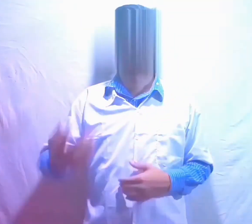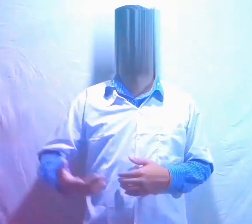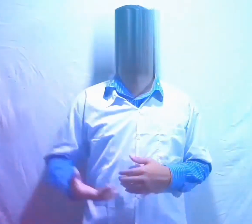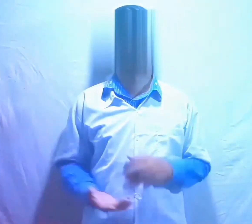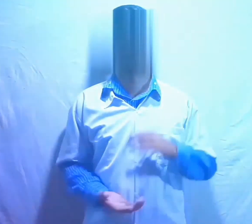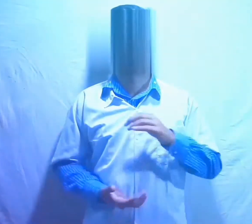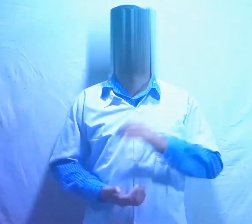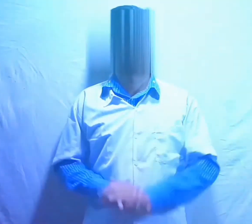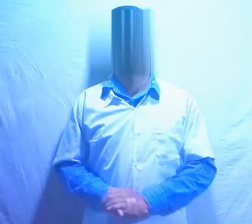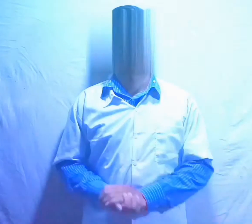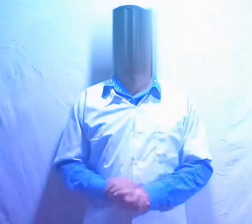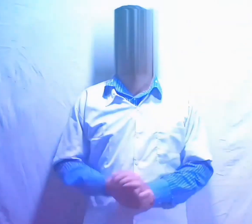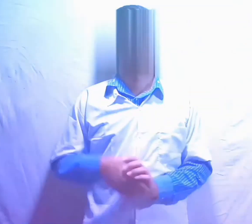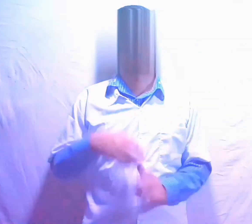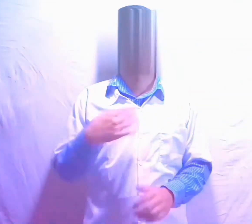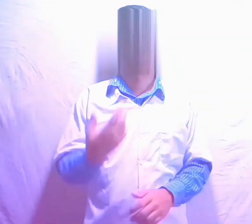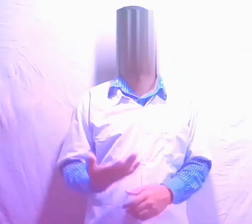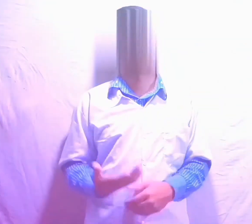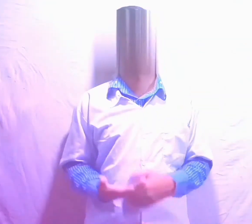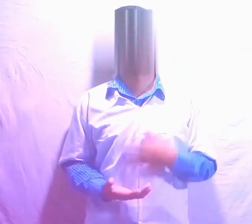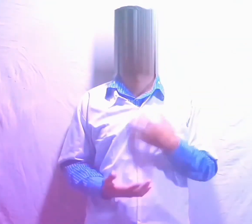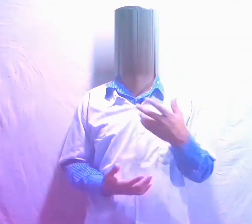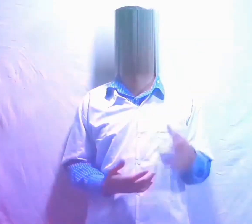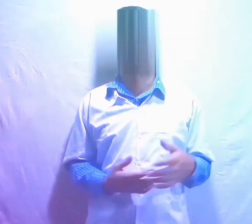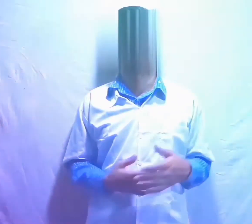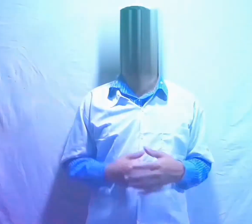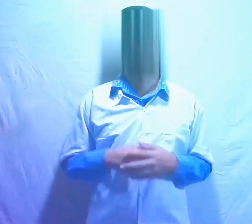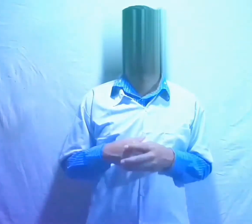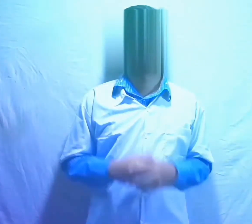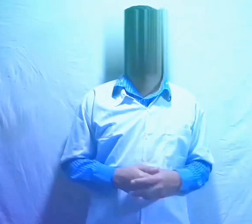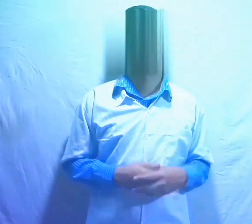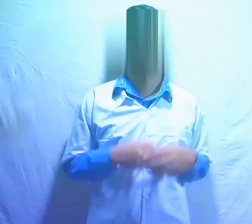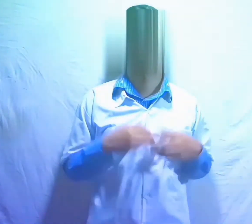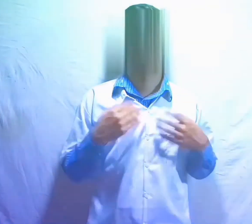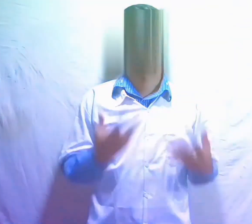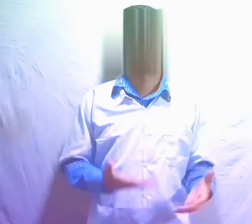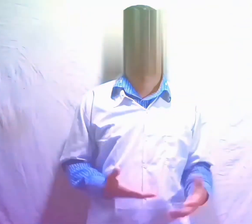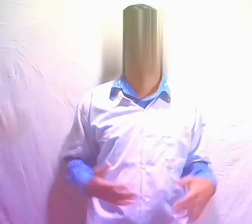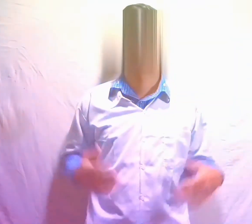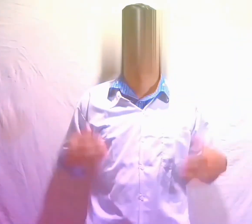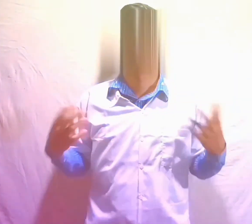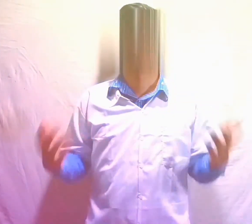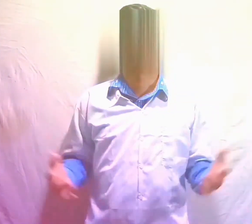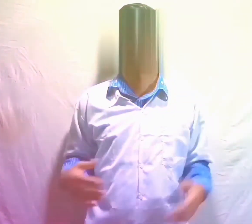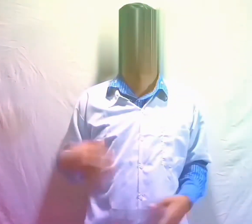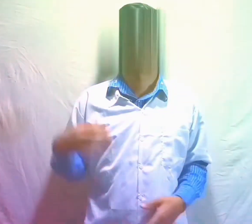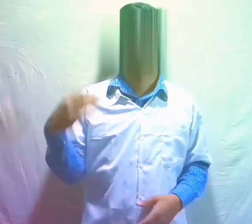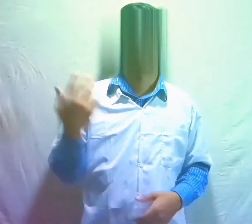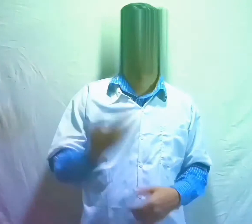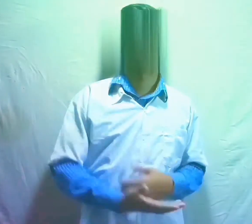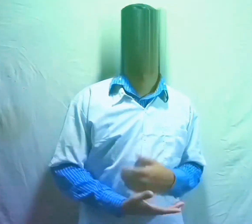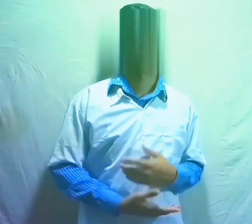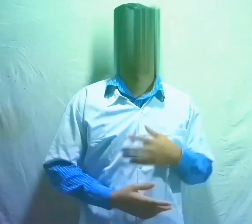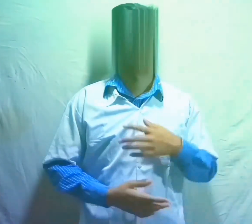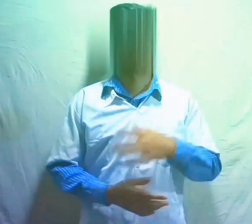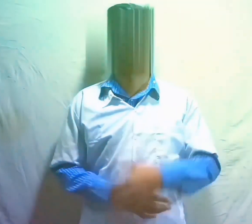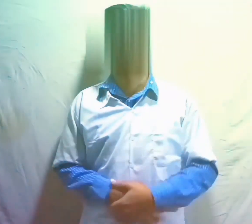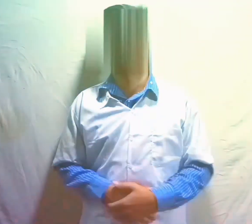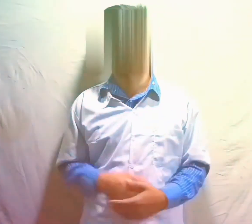আপনি এটি করেই দেখুন না, 100% কাজ করবে। আপনি যদি কাজ না করে